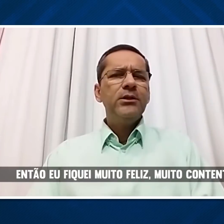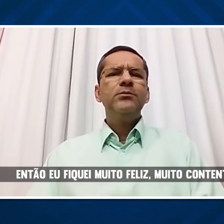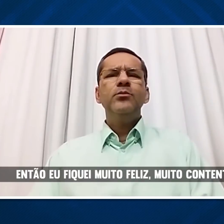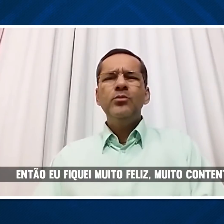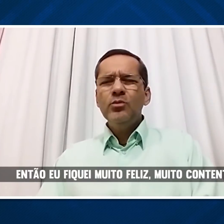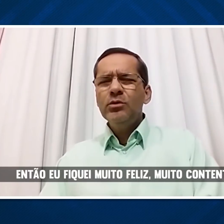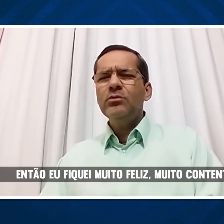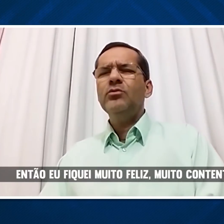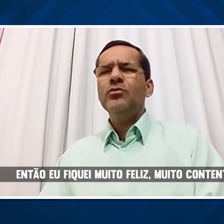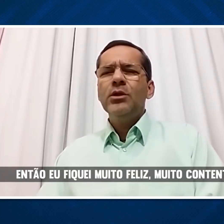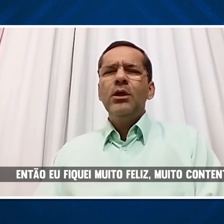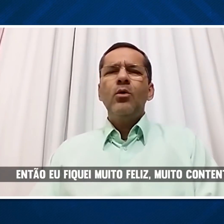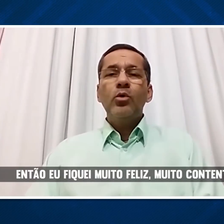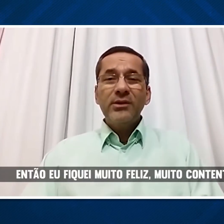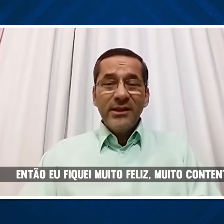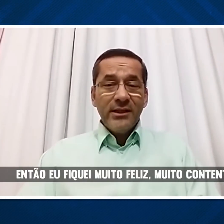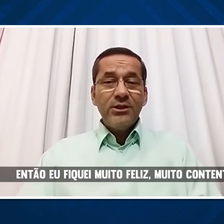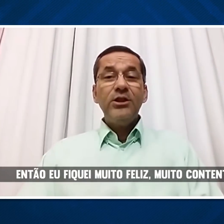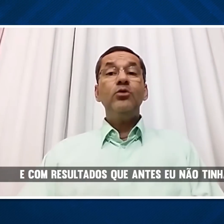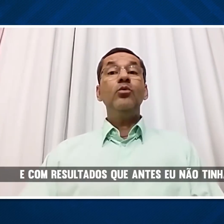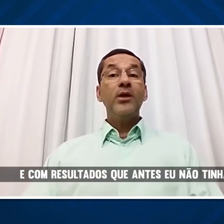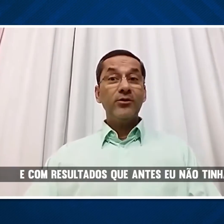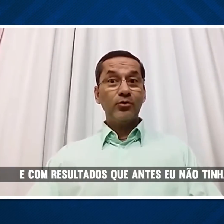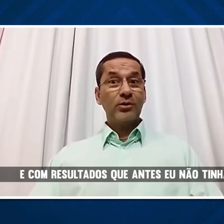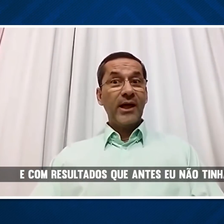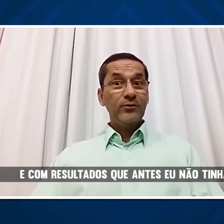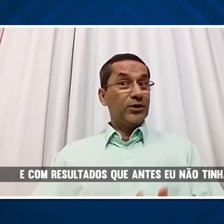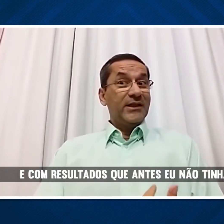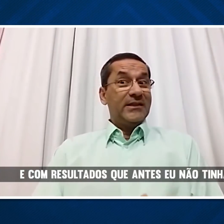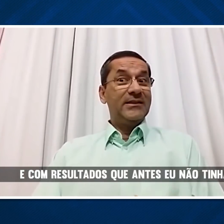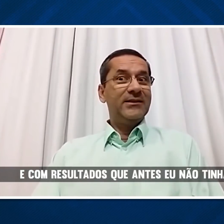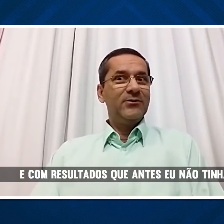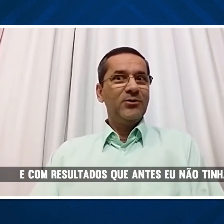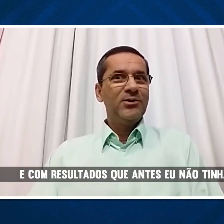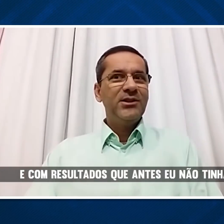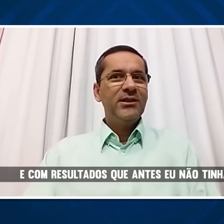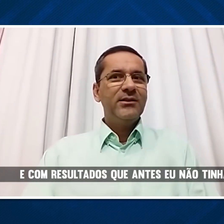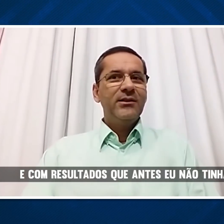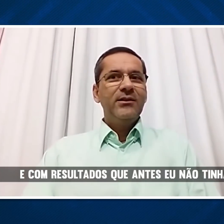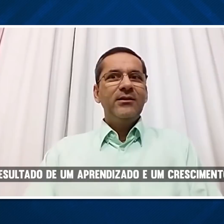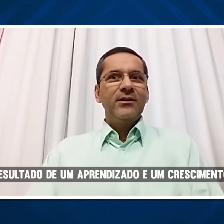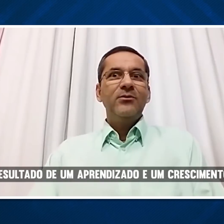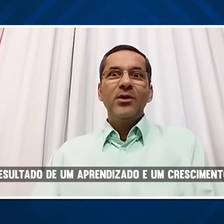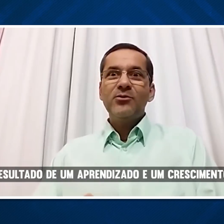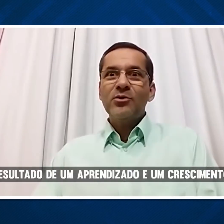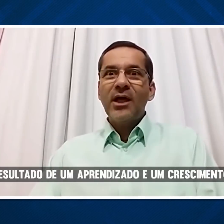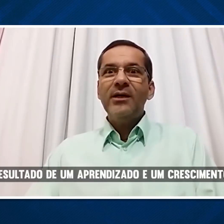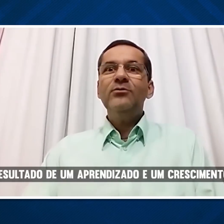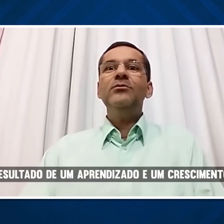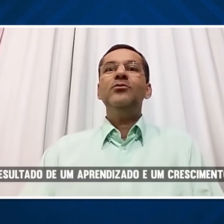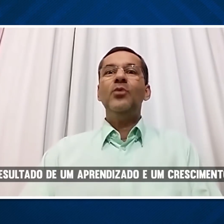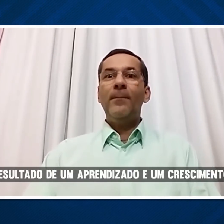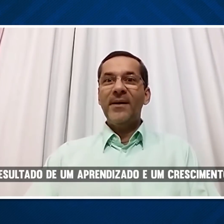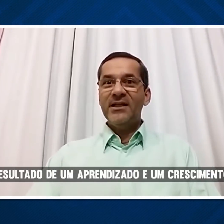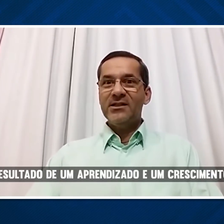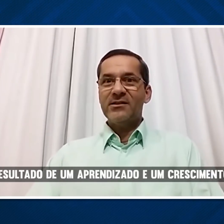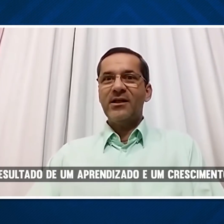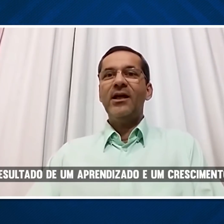feliz, muito contente e com resultados que antes eu não tinha, né? Um resultado de um